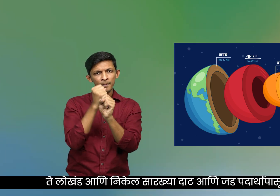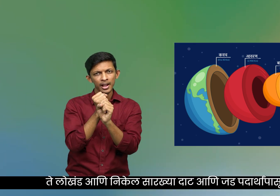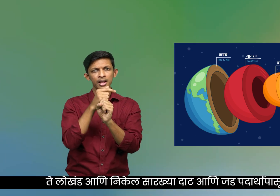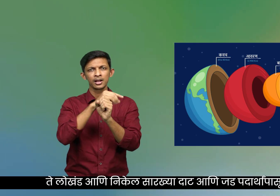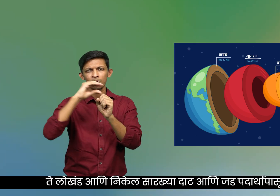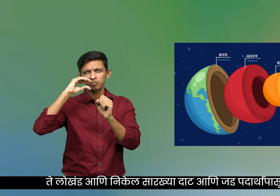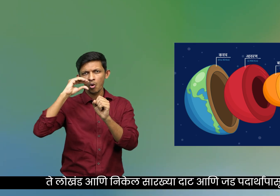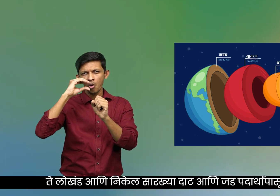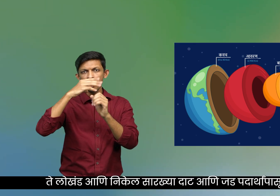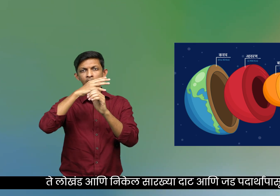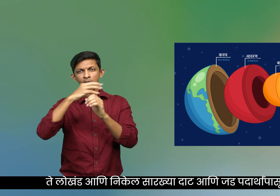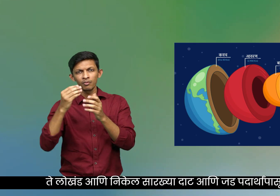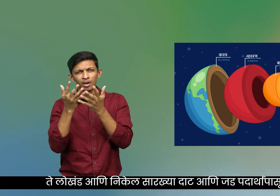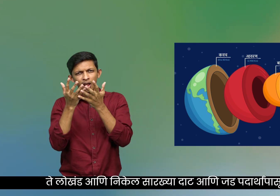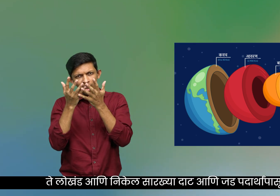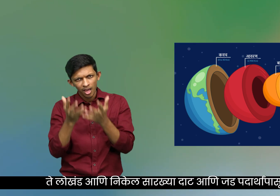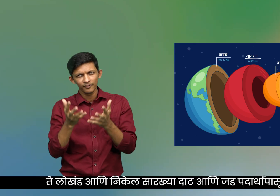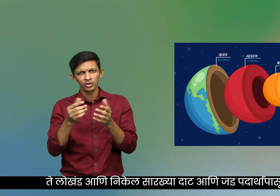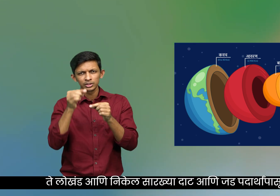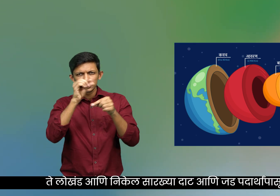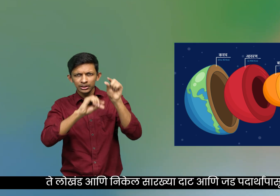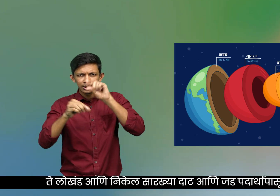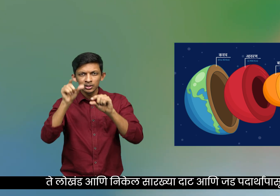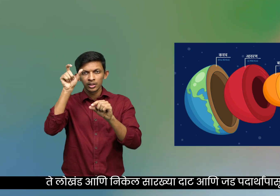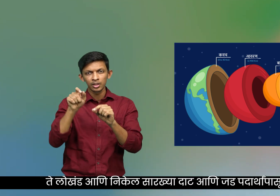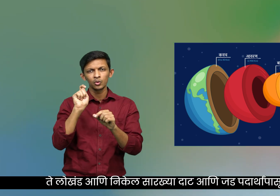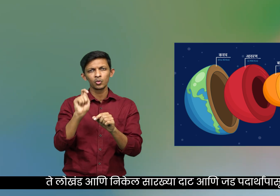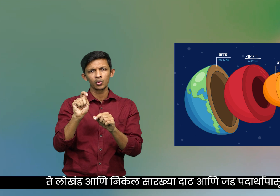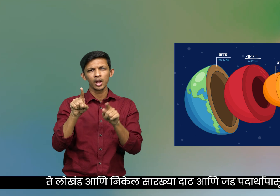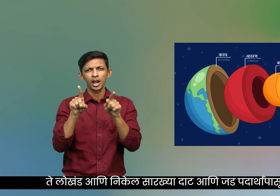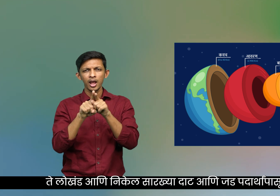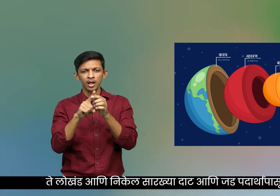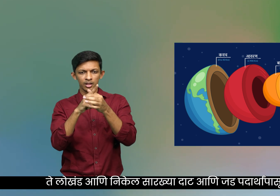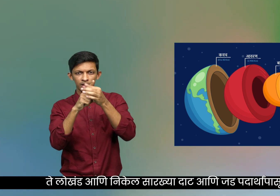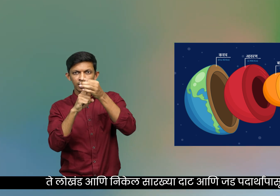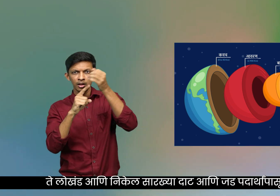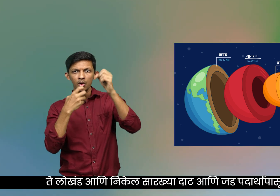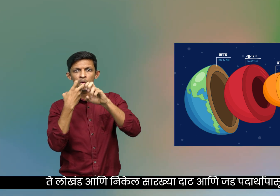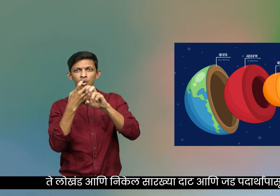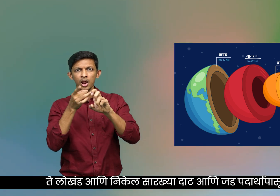ते लोखंड आणि निकेल सारख्या दाट आणि जड पदार्थांपासून बनलेले आहे.